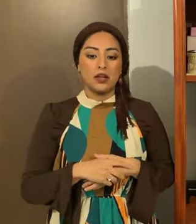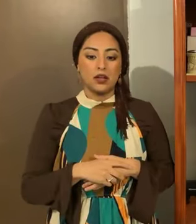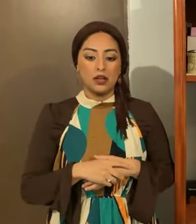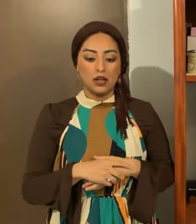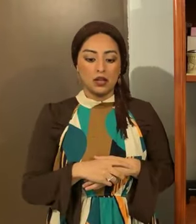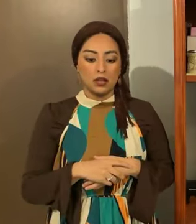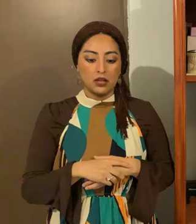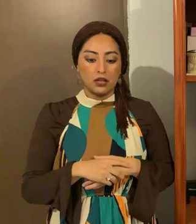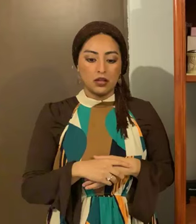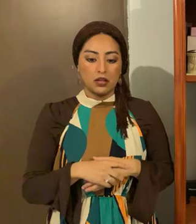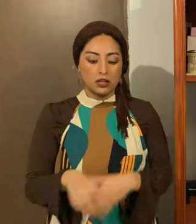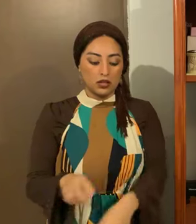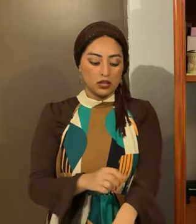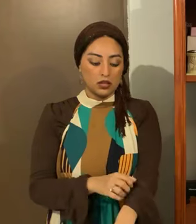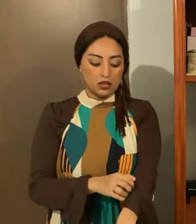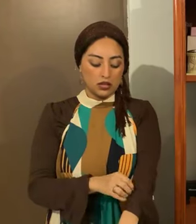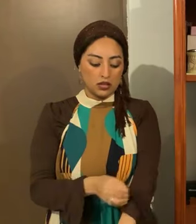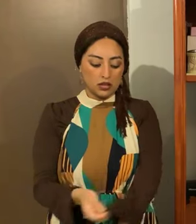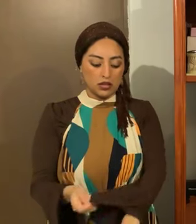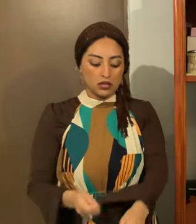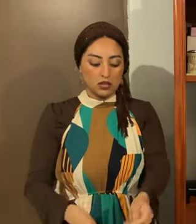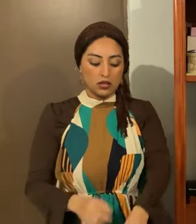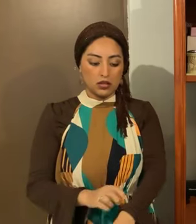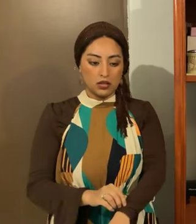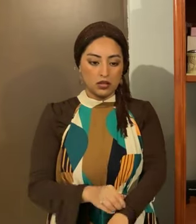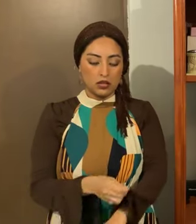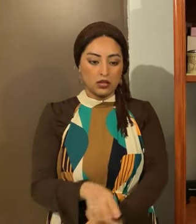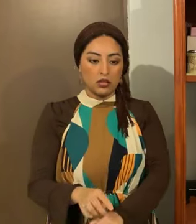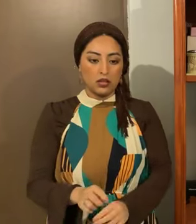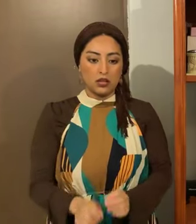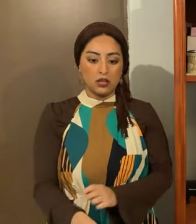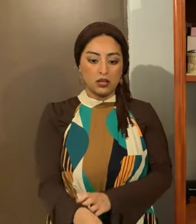hacer el favor de ministrarnos